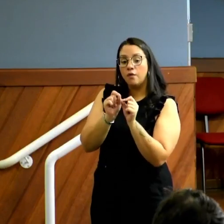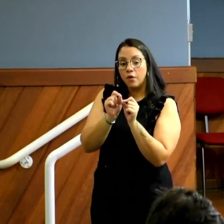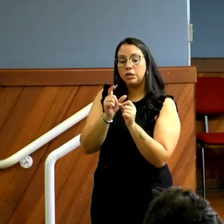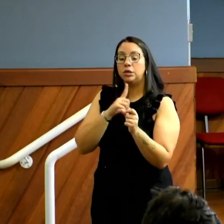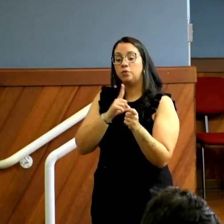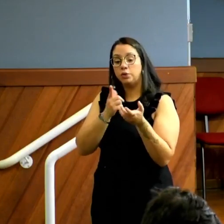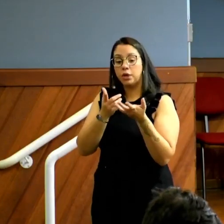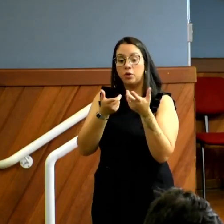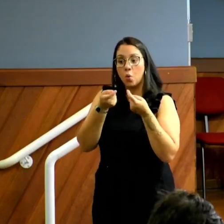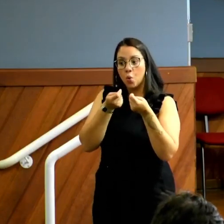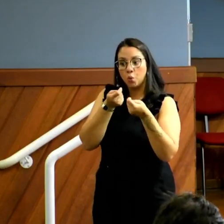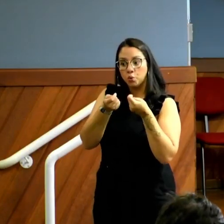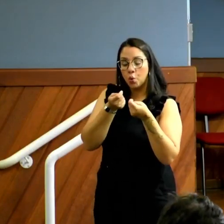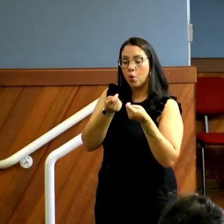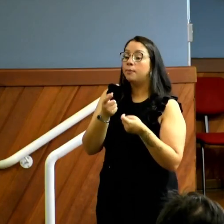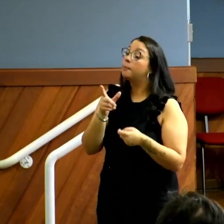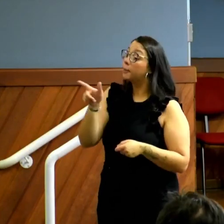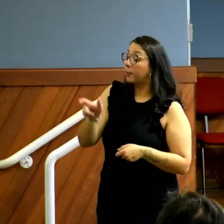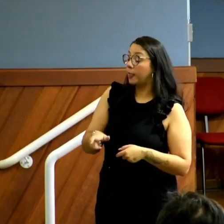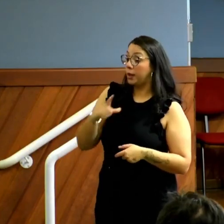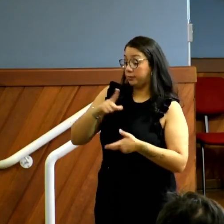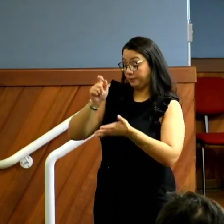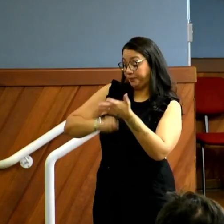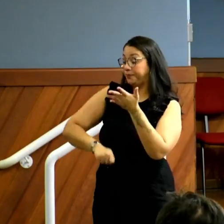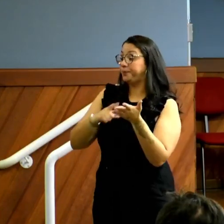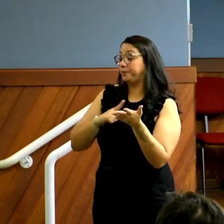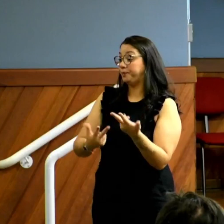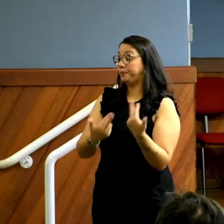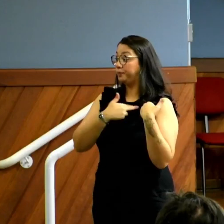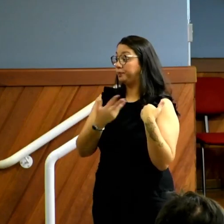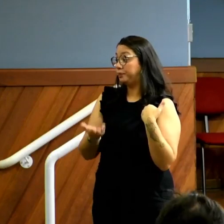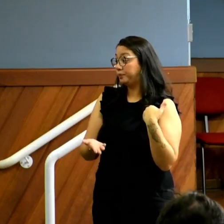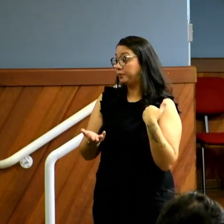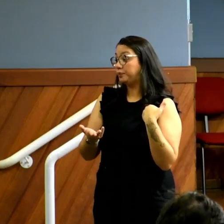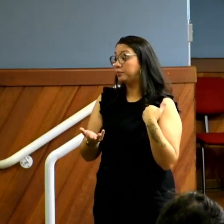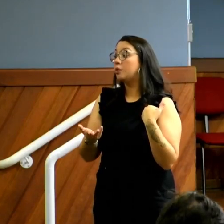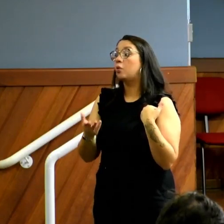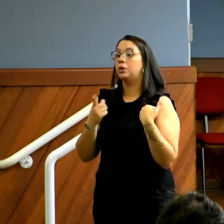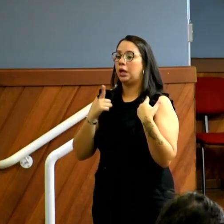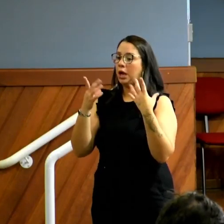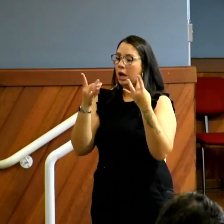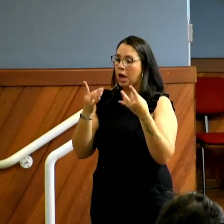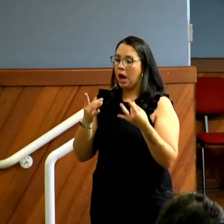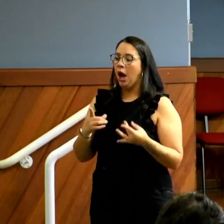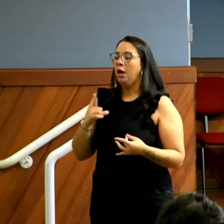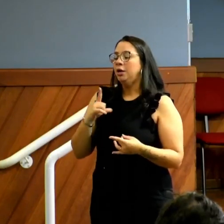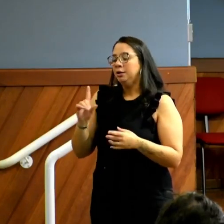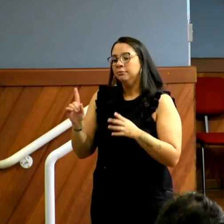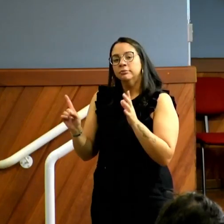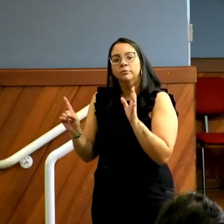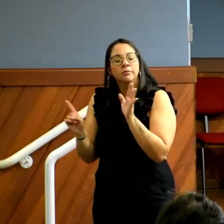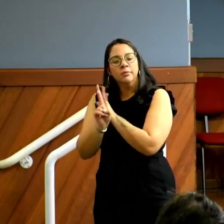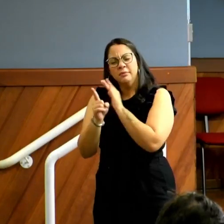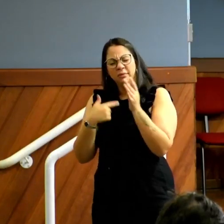estar mediando, e sobre o qual aquela pessoa vai ter que assinar um termo. Então, vejam quantas coisas. Aí vem a pergunta, né? Eu